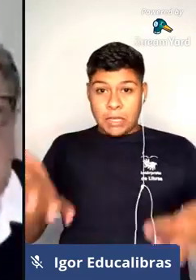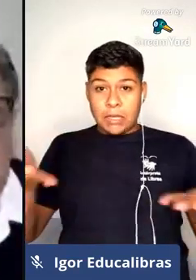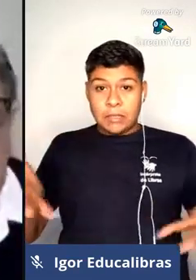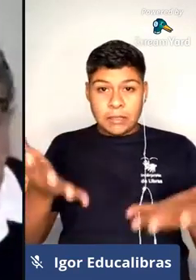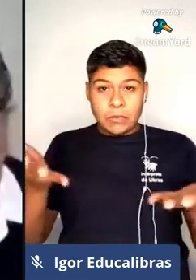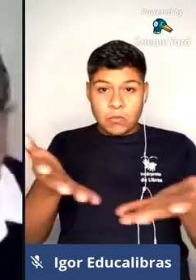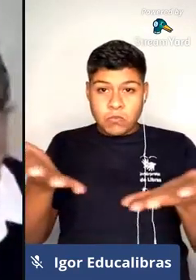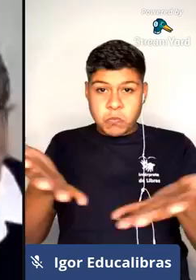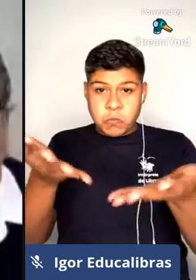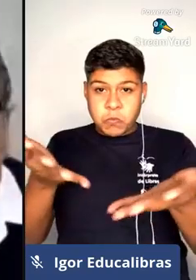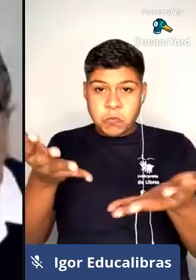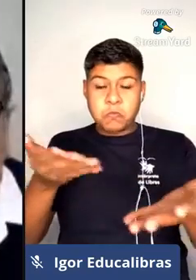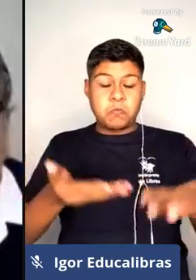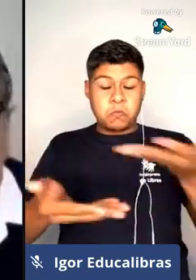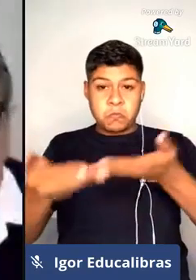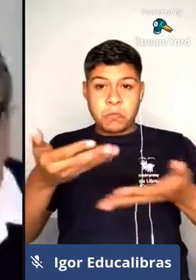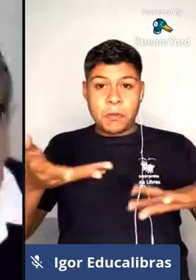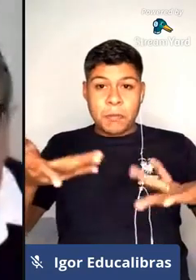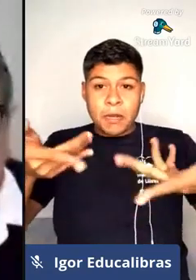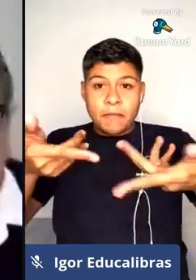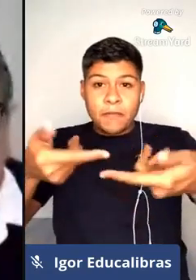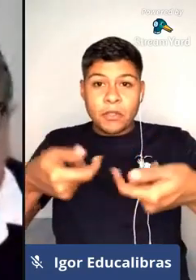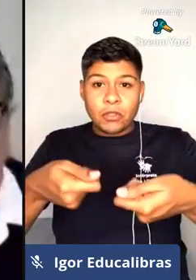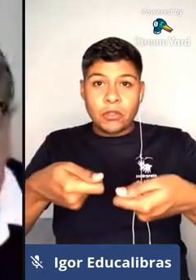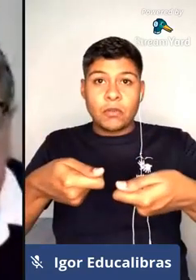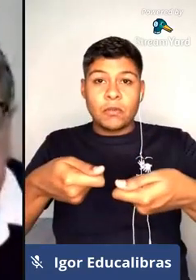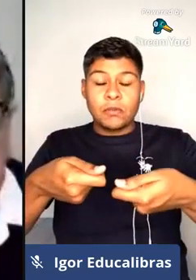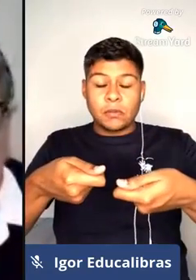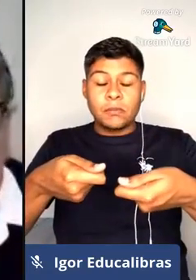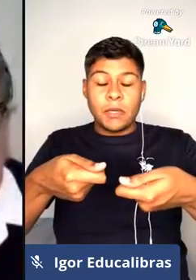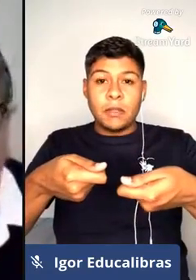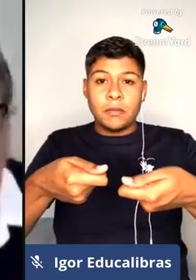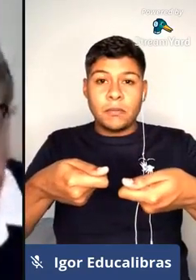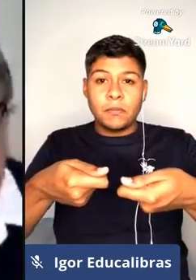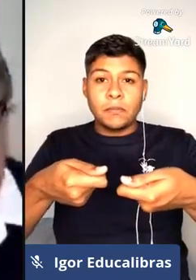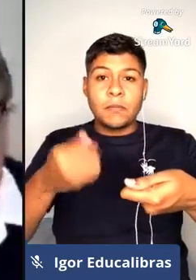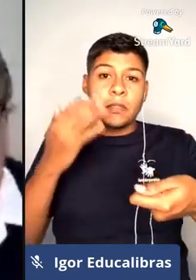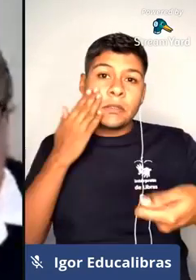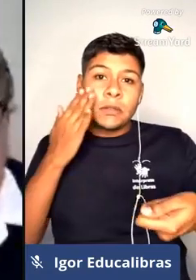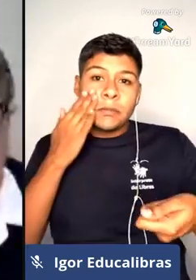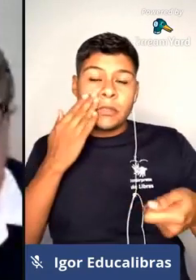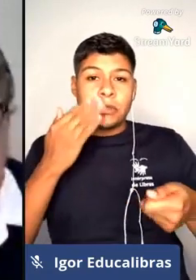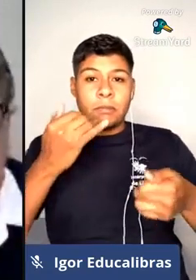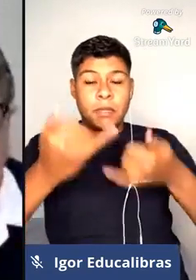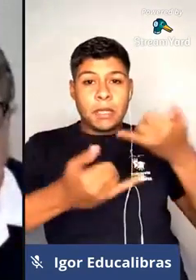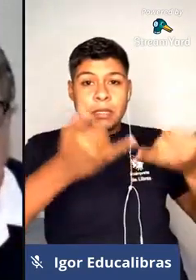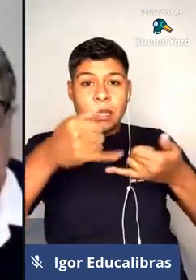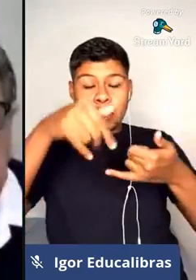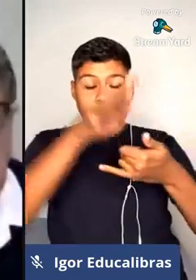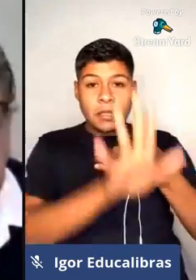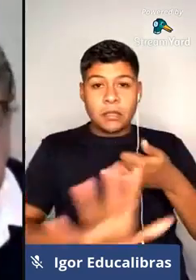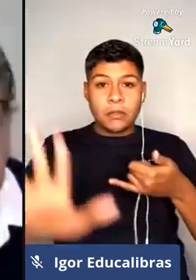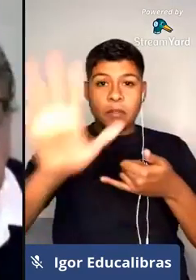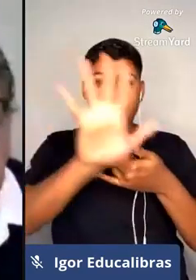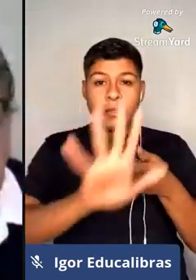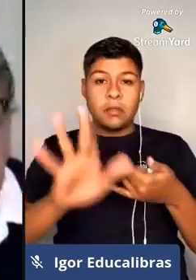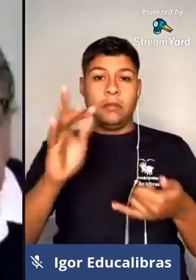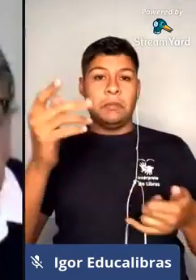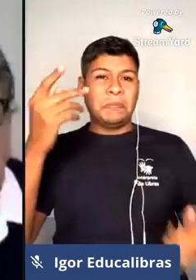grande, levamos depois a jogos estaduais, a jogos nacionais, eu não sei se São Paulo